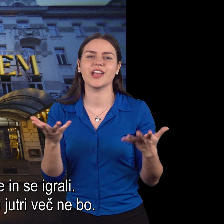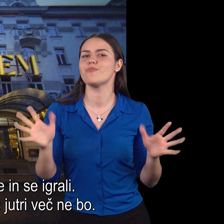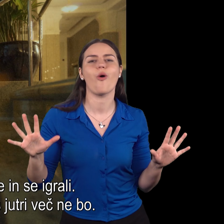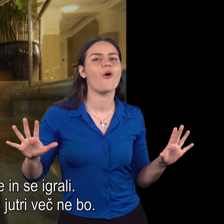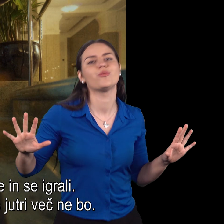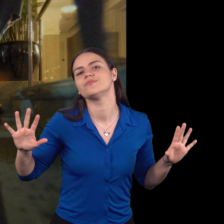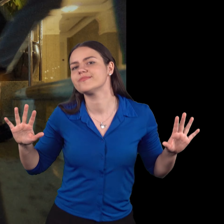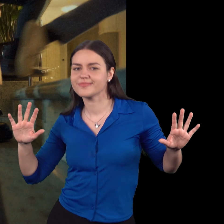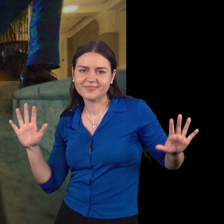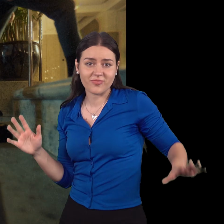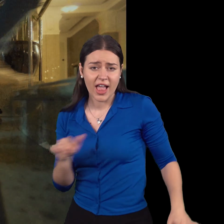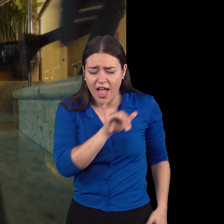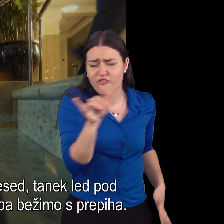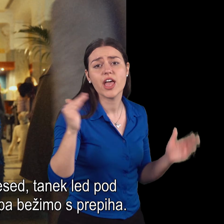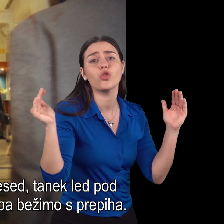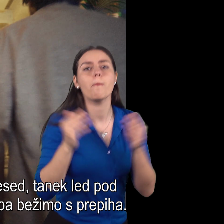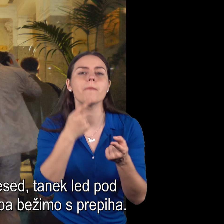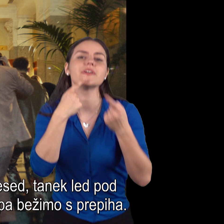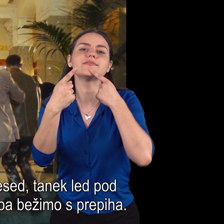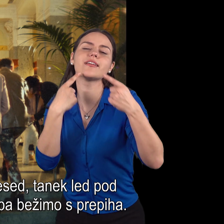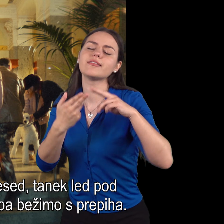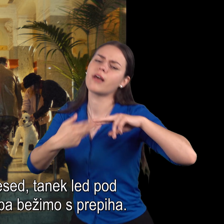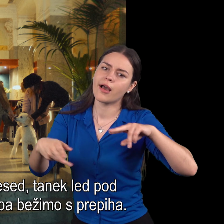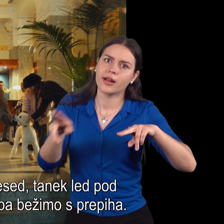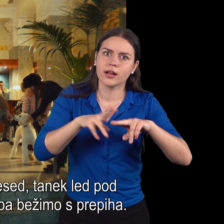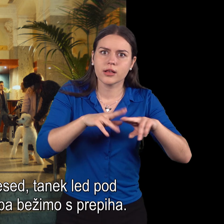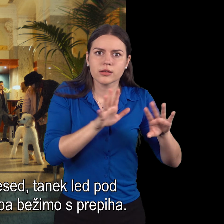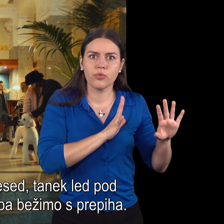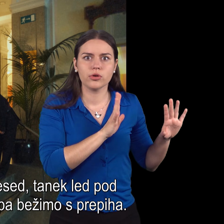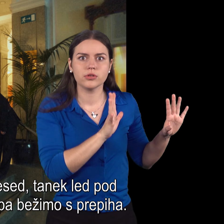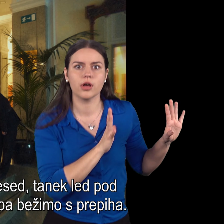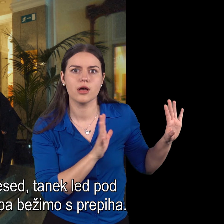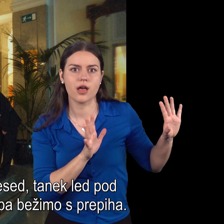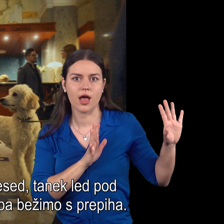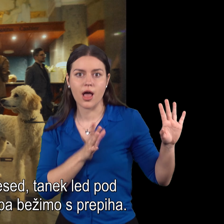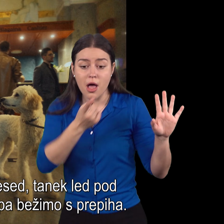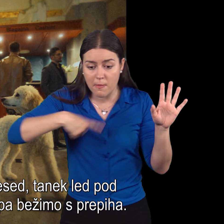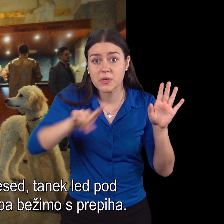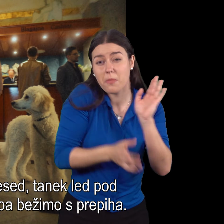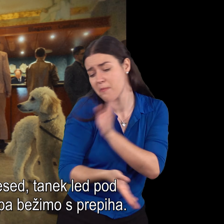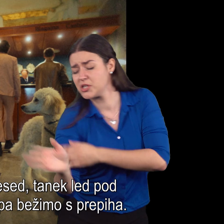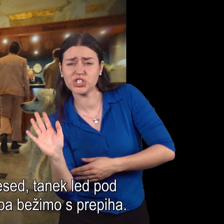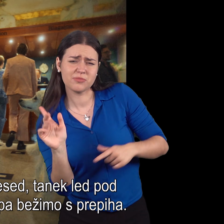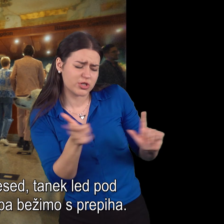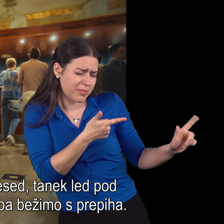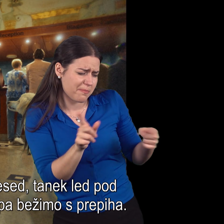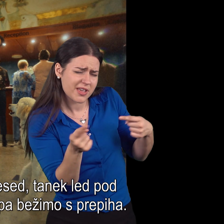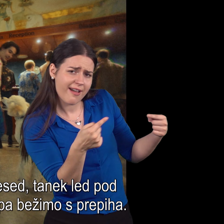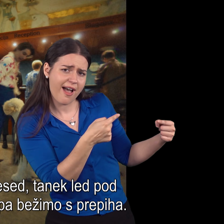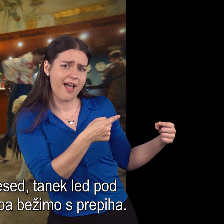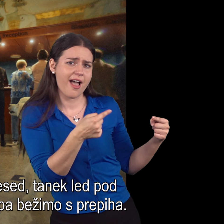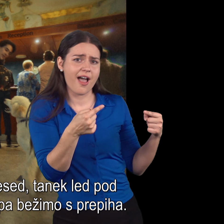jutri več ne bo. Vedno imam besed, ta naklet pod nogamiške, mi pa bežimo